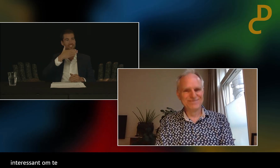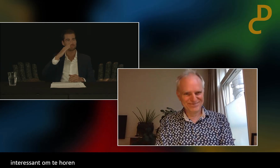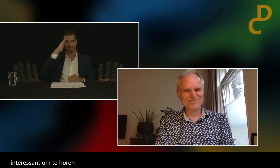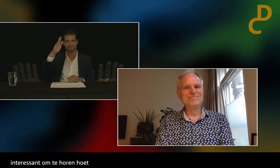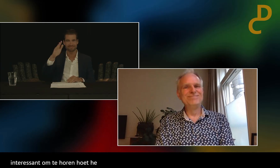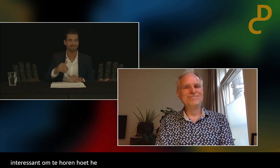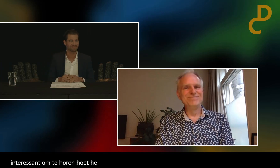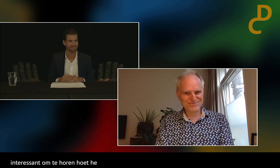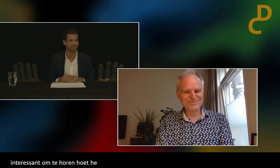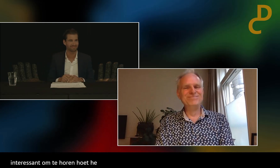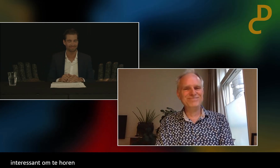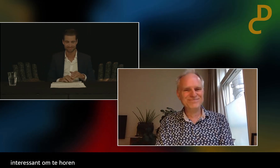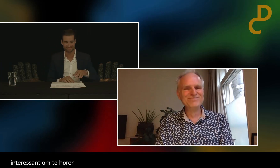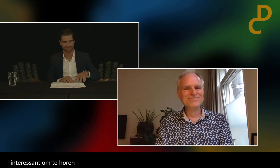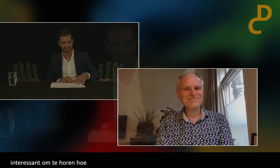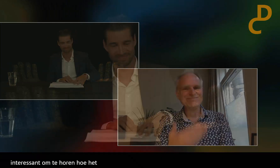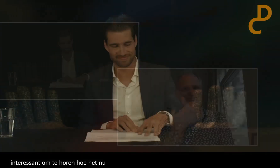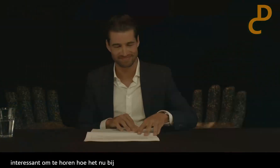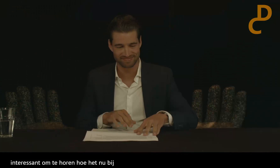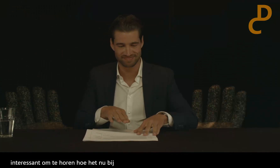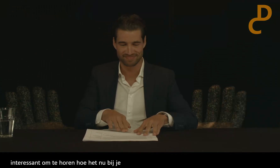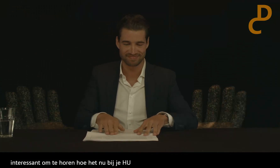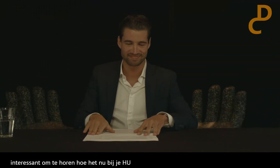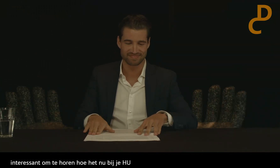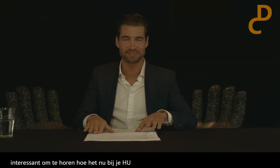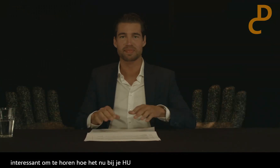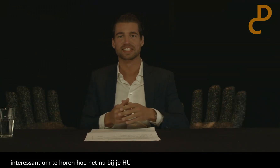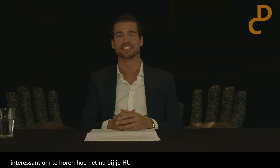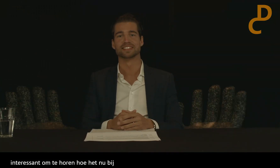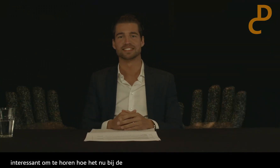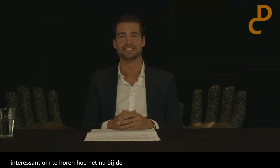dus nu na deze coronatijd. Dankjewel. Dankjewel.